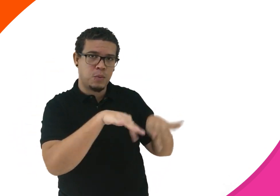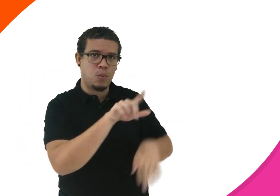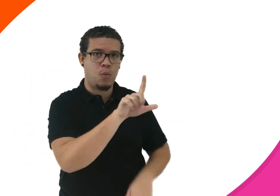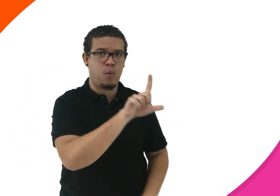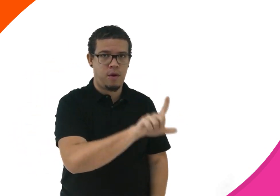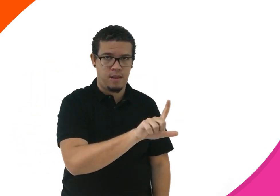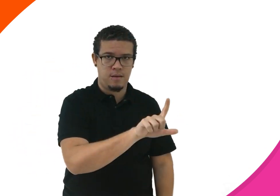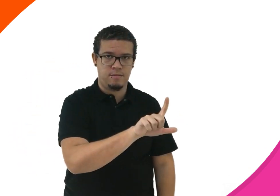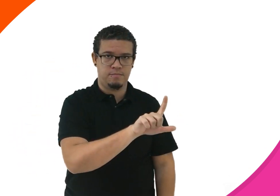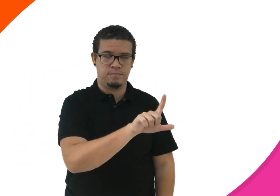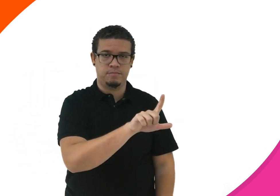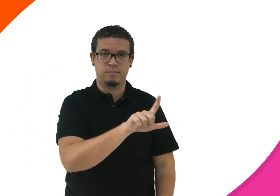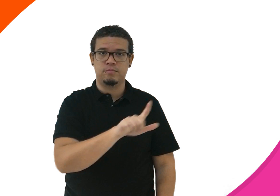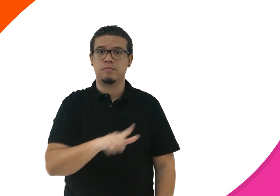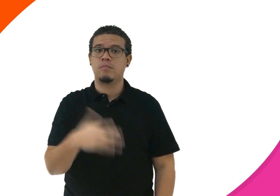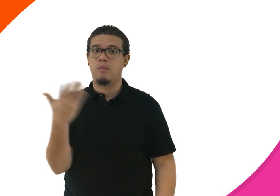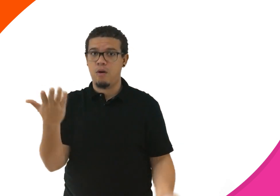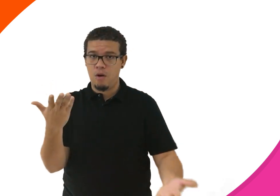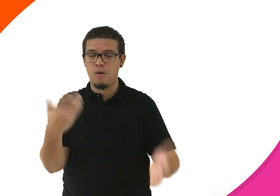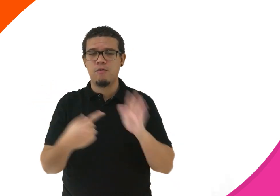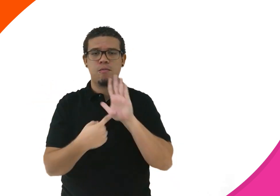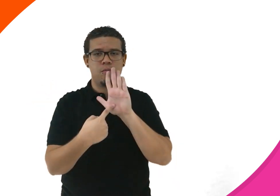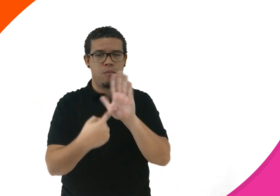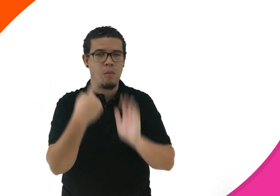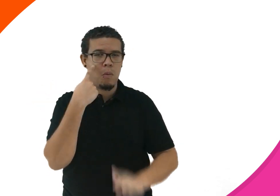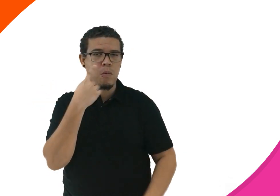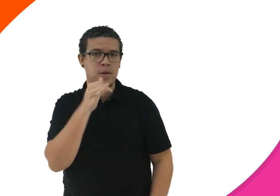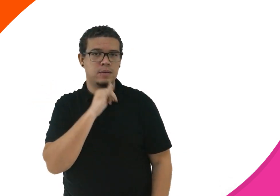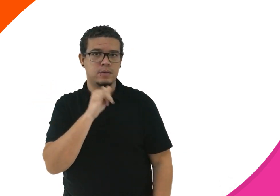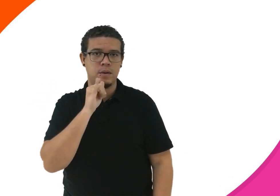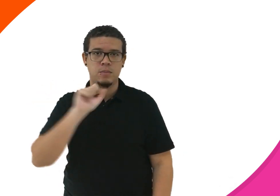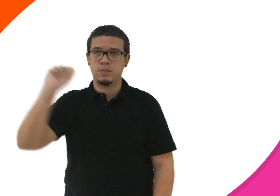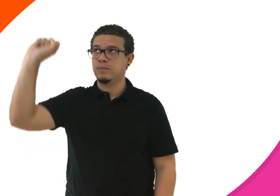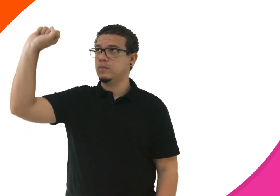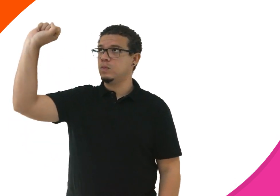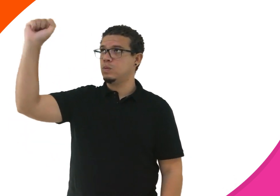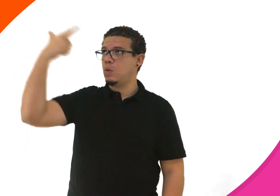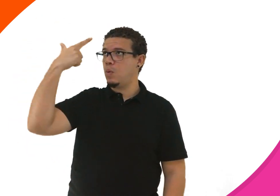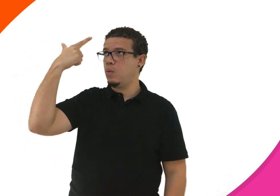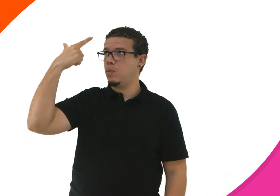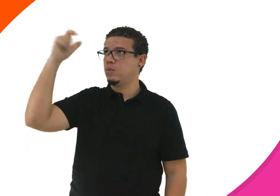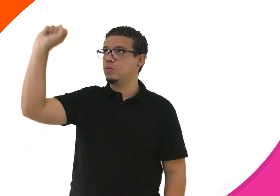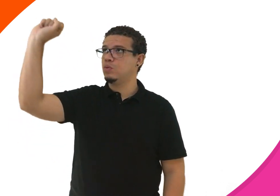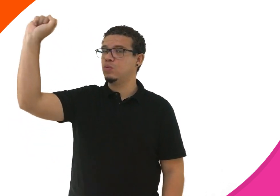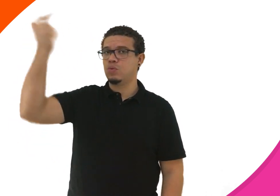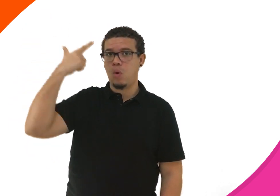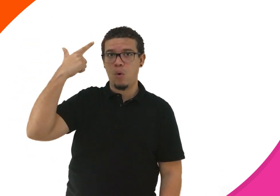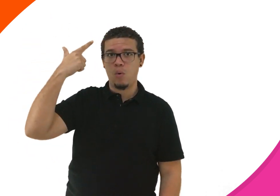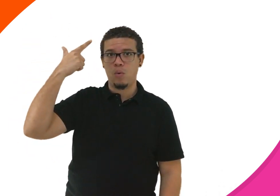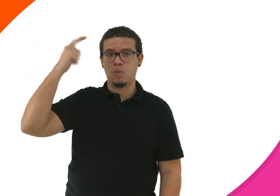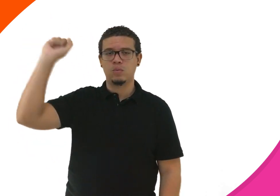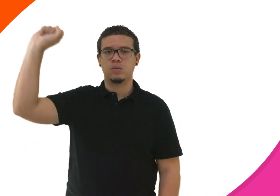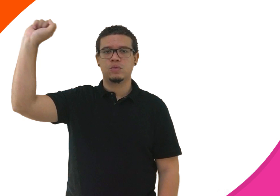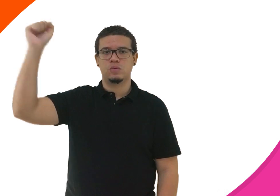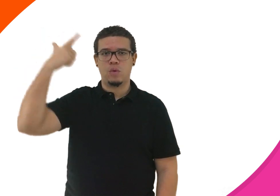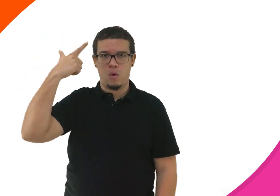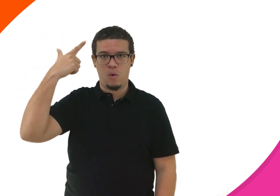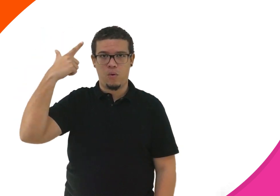Ele começa com configuração em S e termina com L. Portanto, prestem bem atenção.